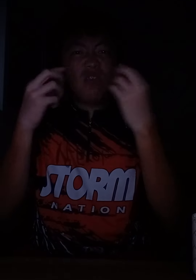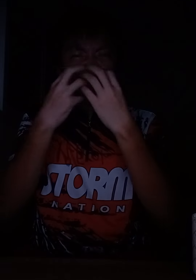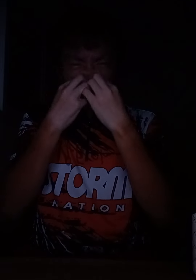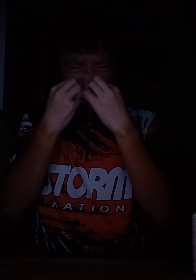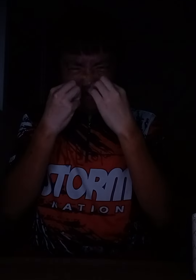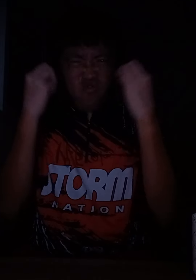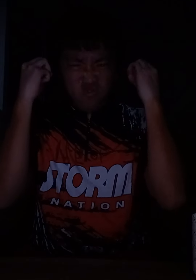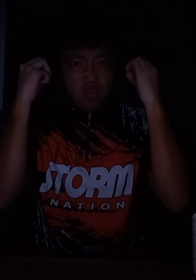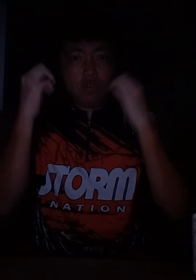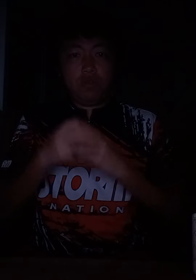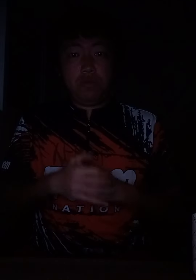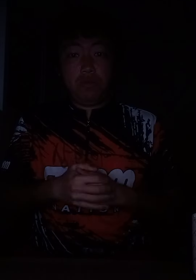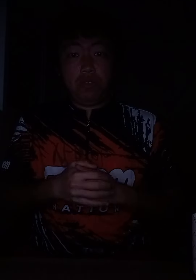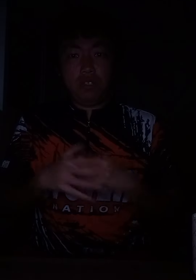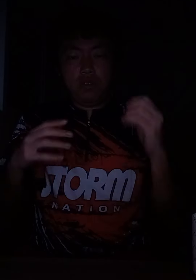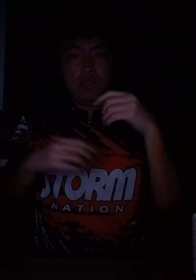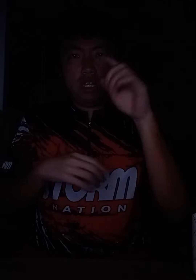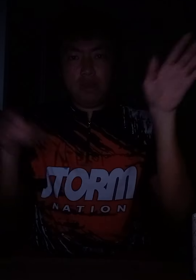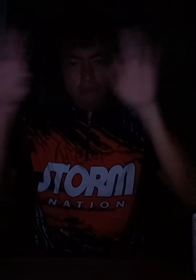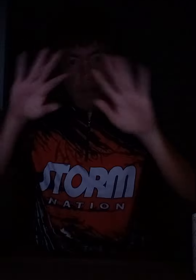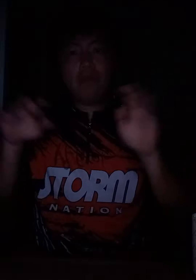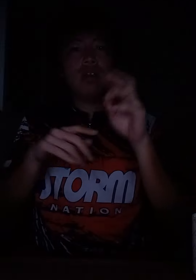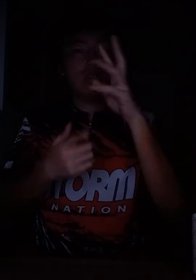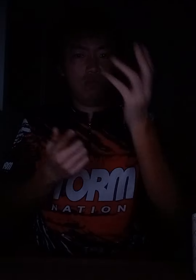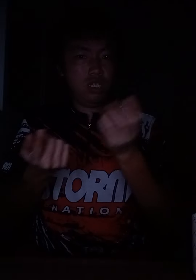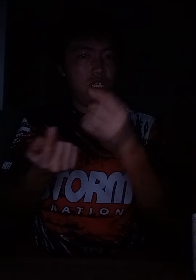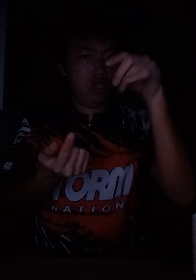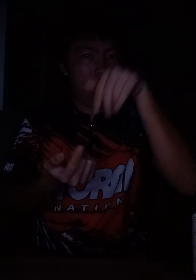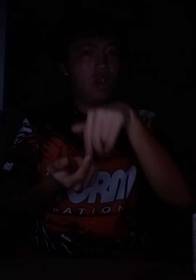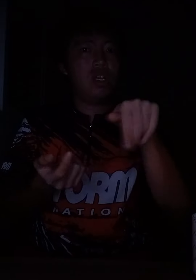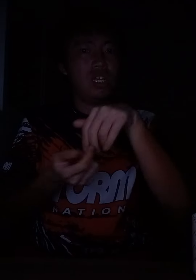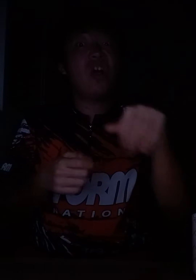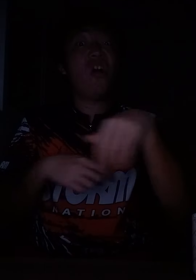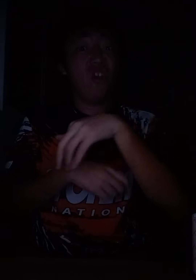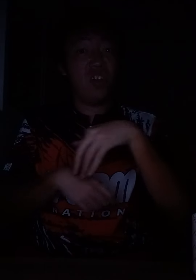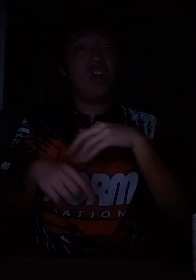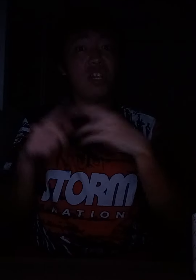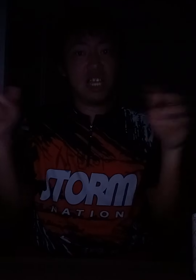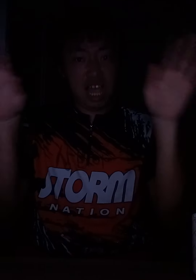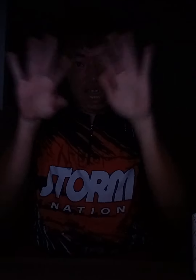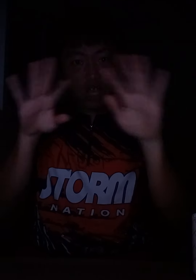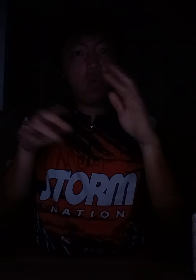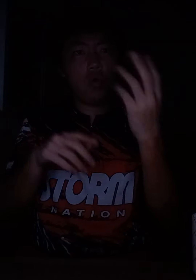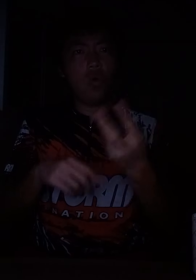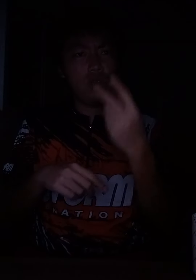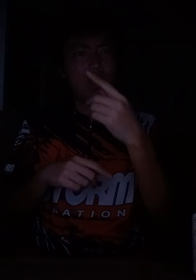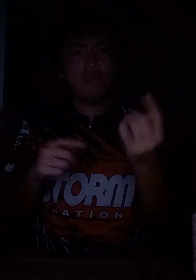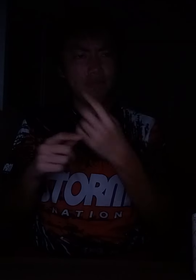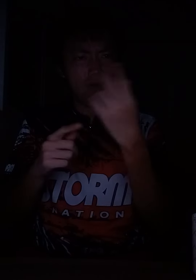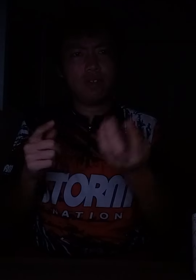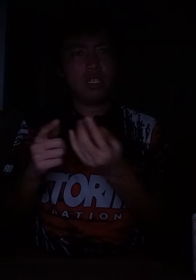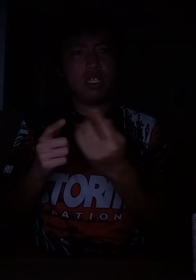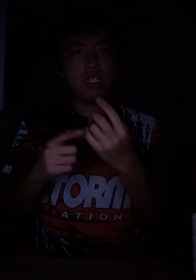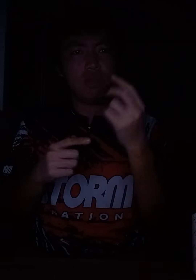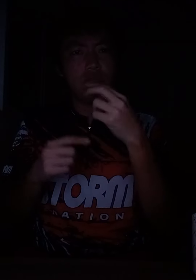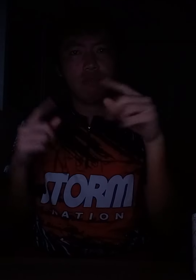썼듯이. 같은 날 밤 역시 부산에서 서울로 가던 SRT 열차에서도 한 남성 승객이 마스크를